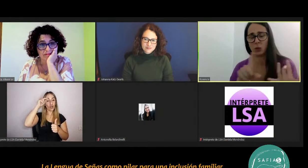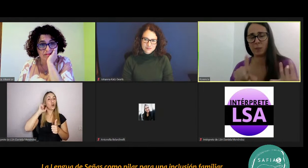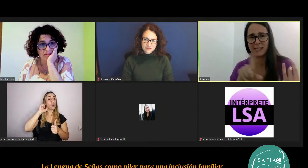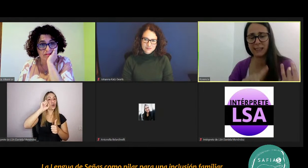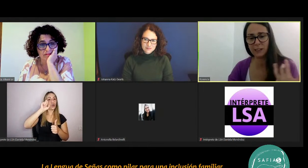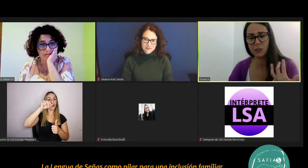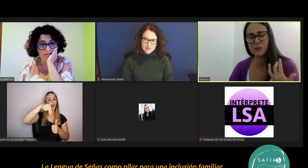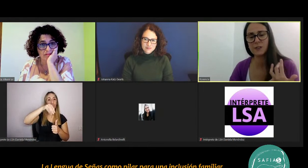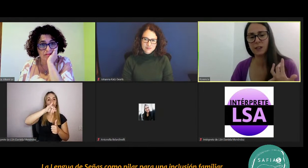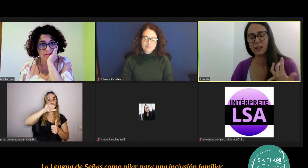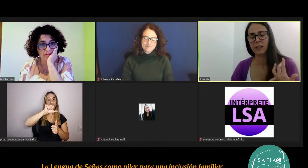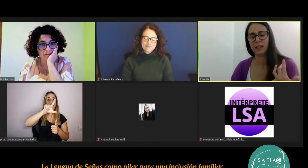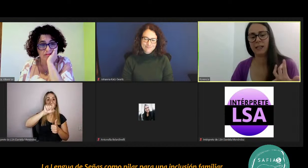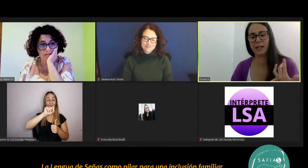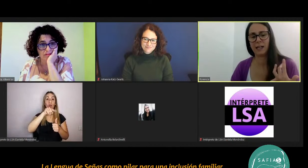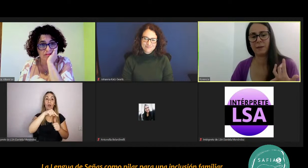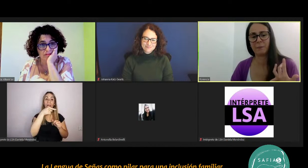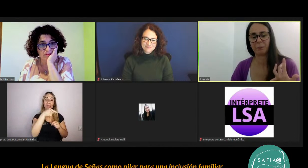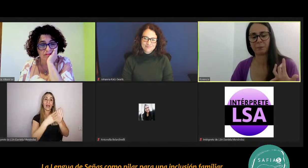con los más chiquitos,